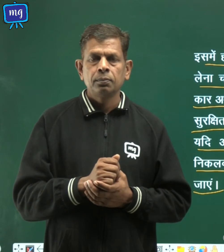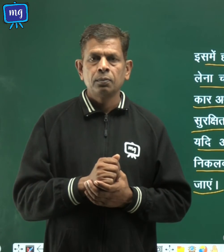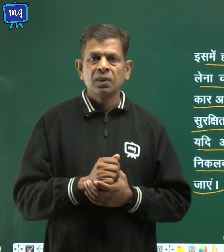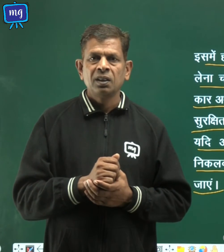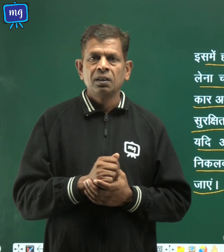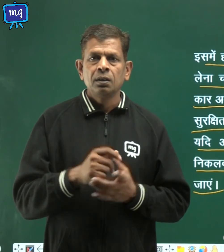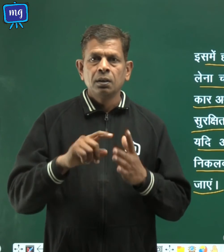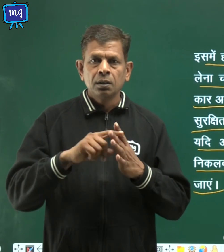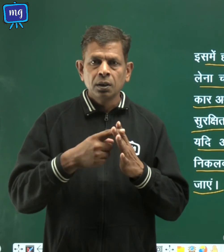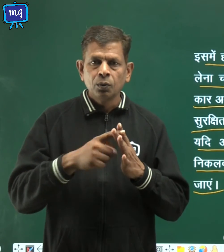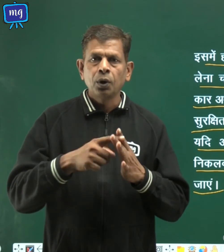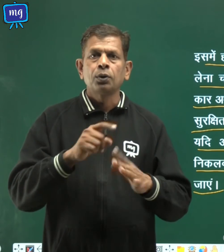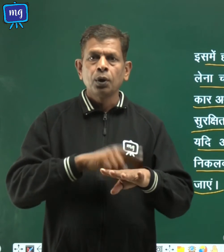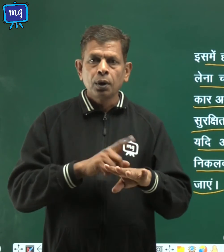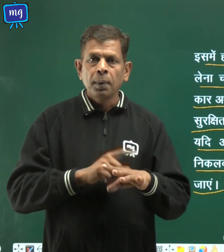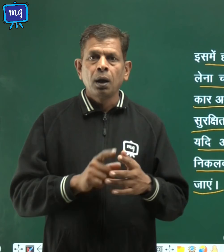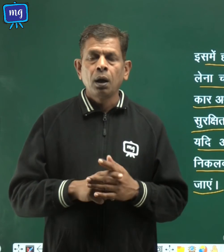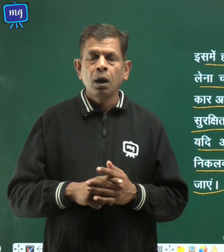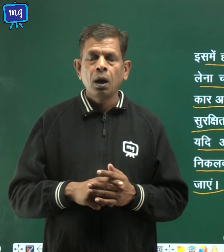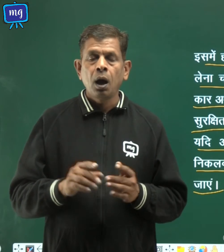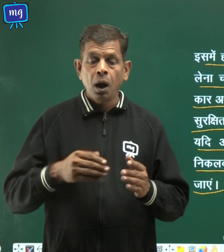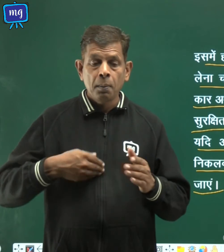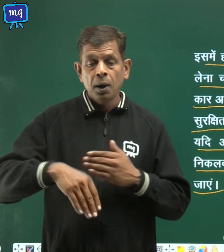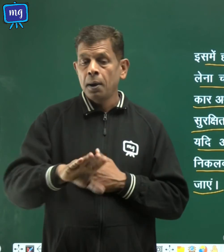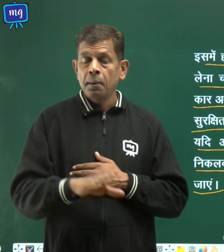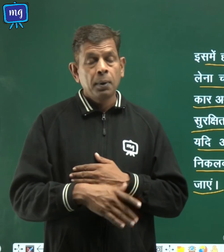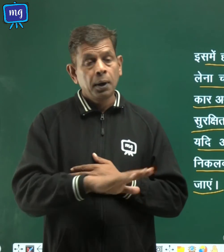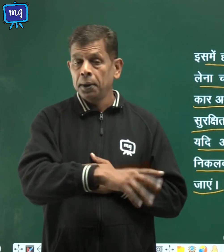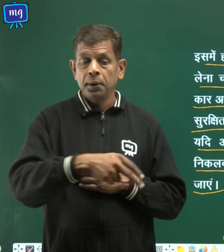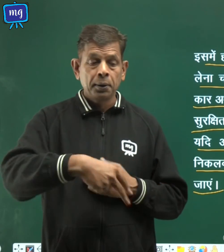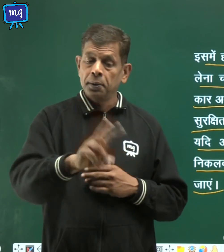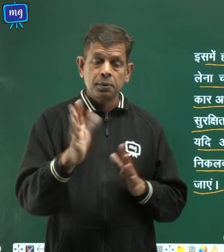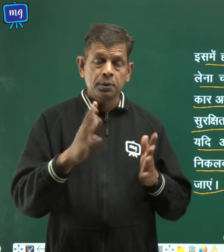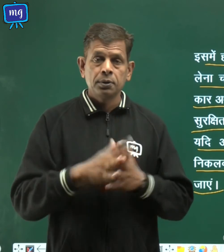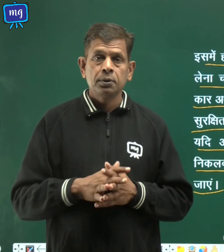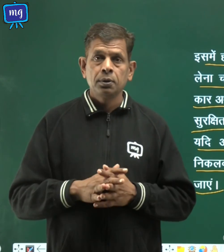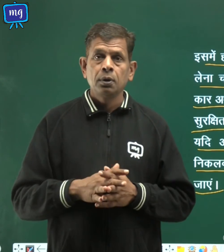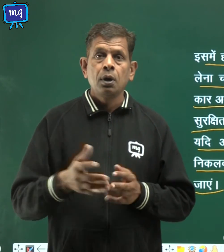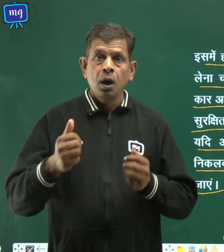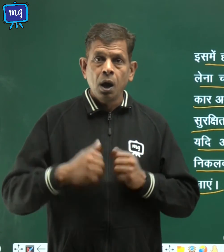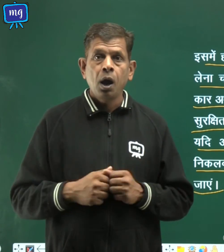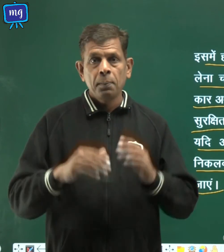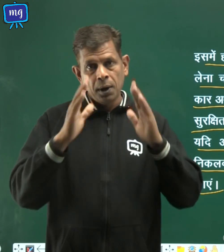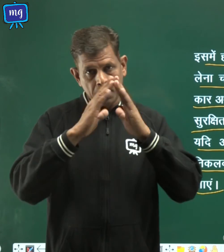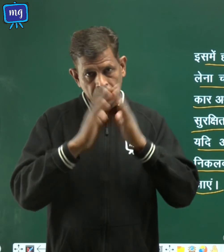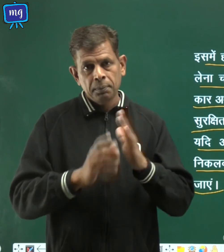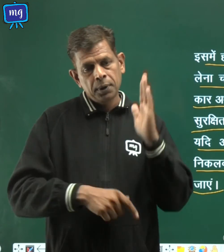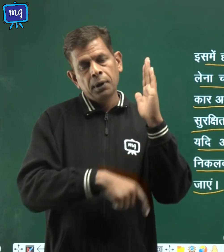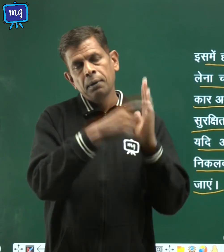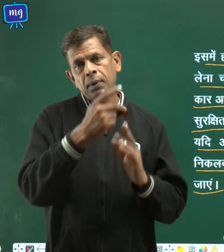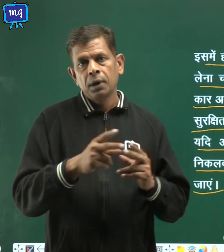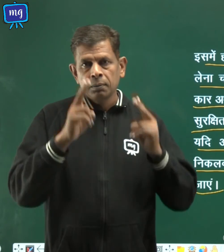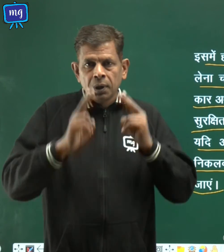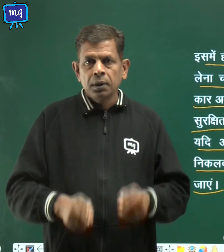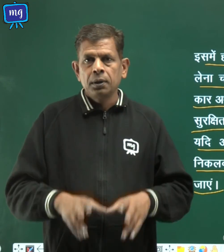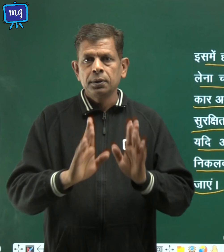तड़ित झंझावात के समय हमें बाहर नहीं रहना चाहिए बच्चों, हमें इमारत में रहना